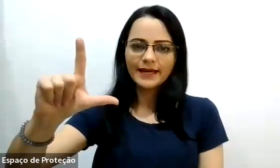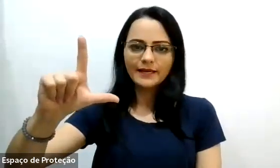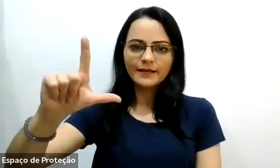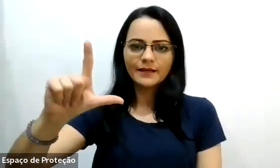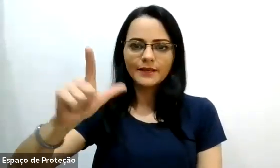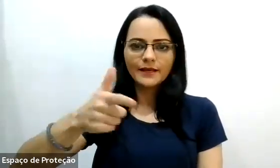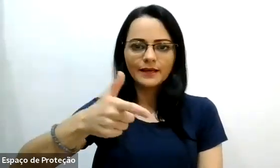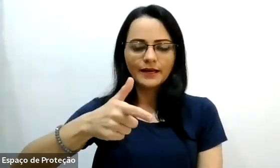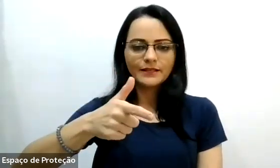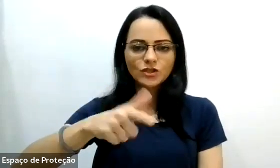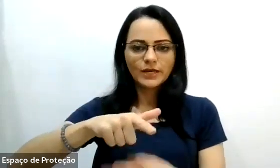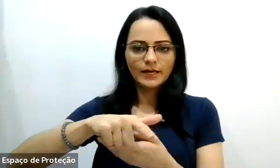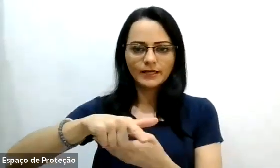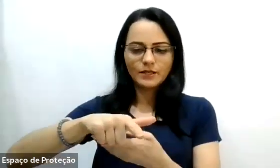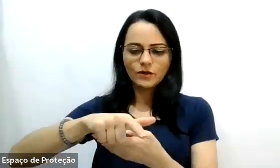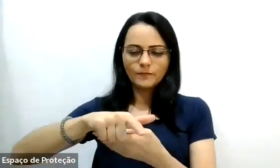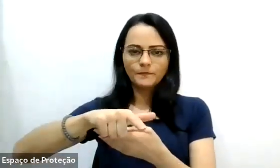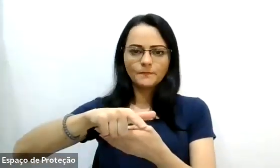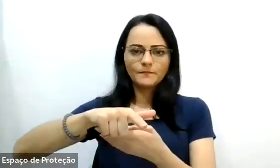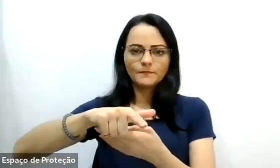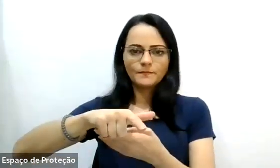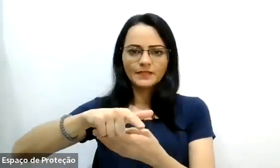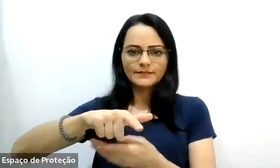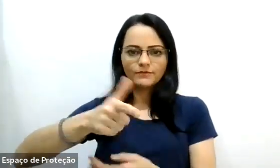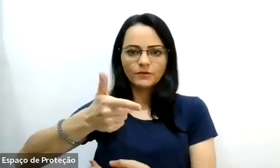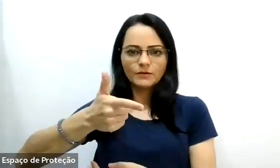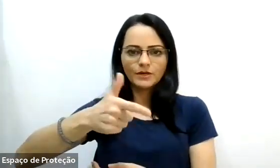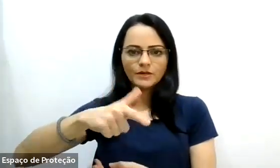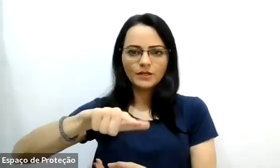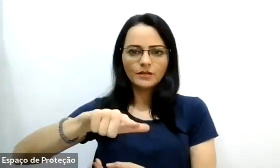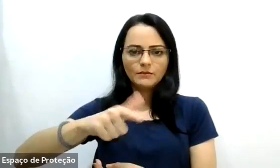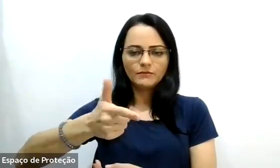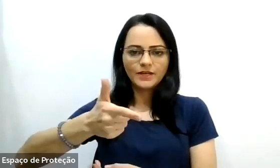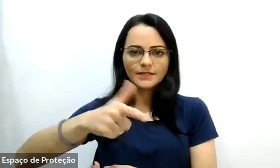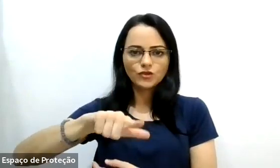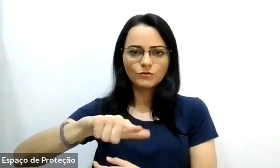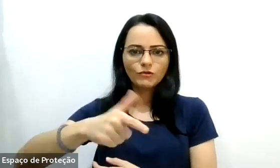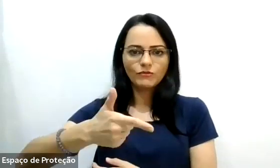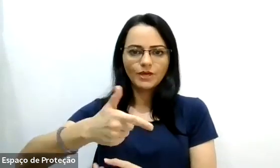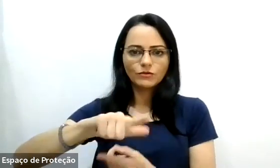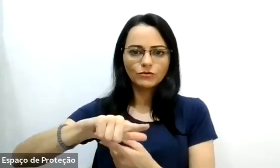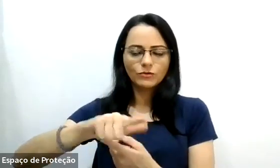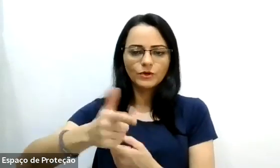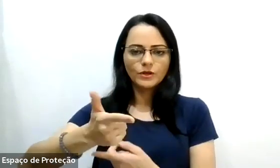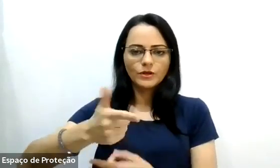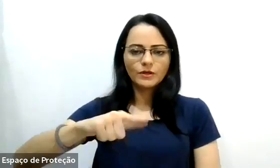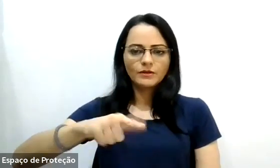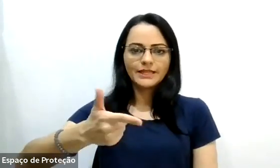L, aí deixa ela aqui, ó, dessa forma, e faz este movimento,